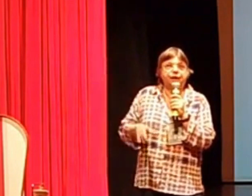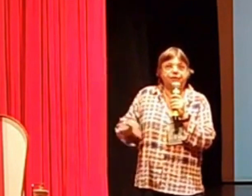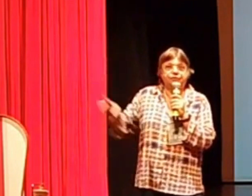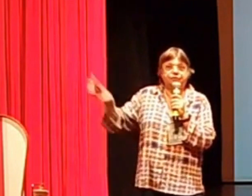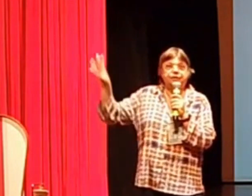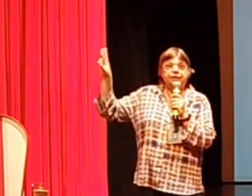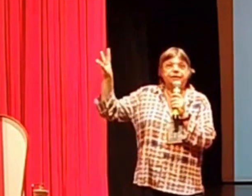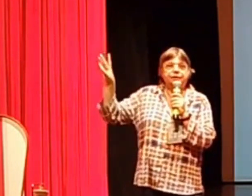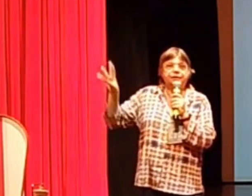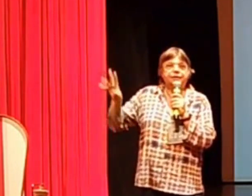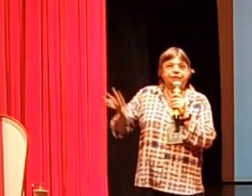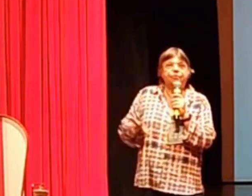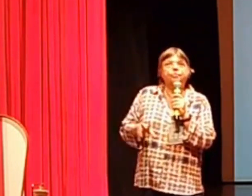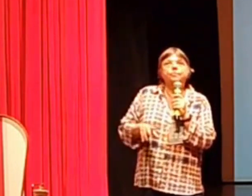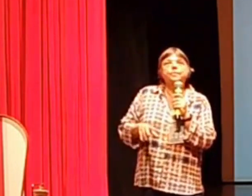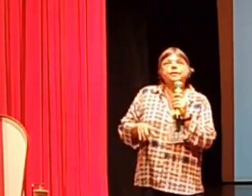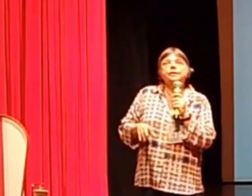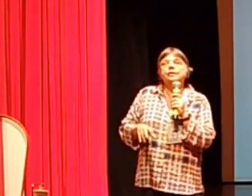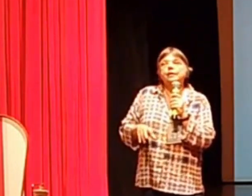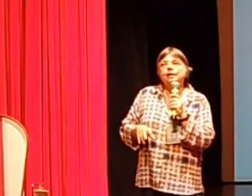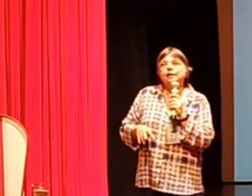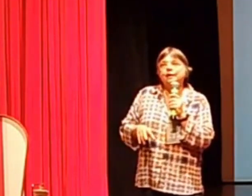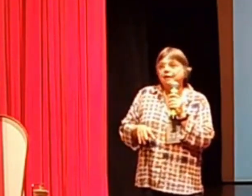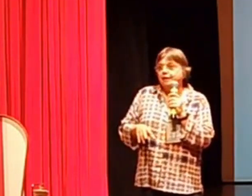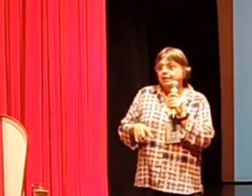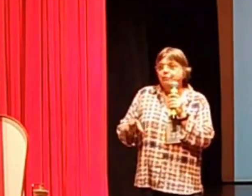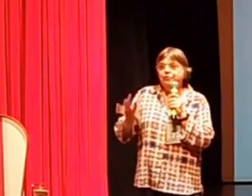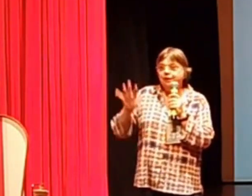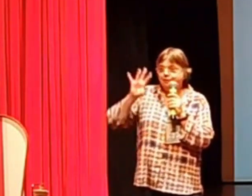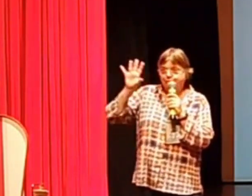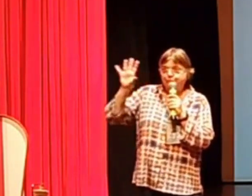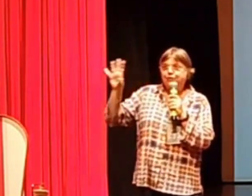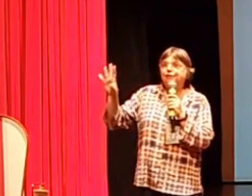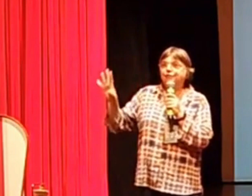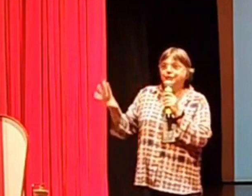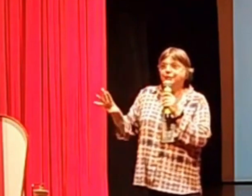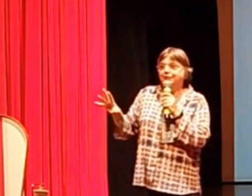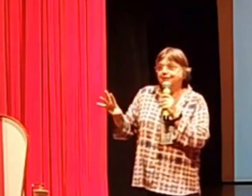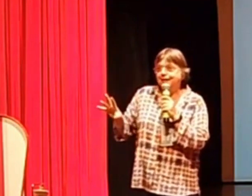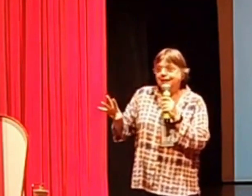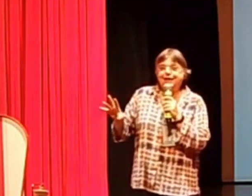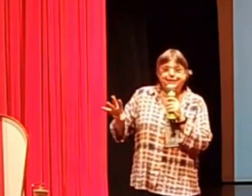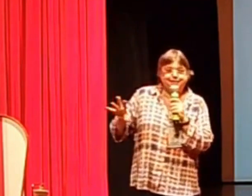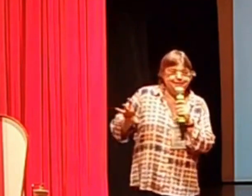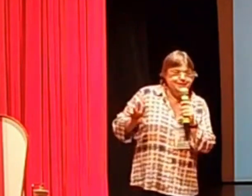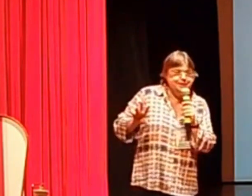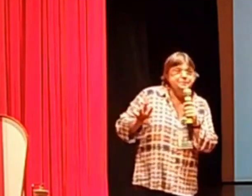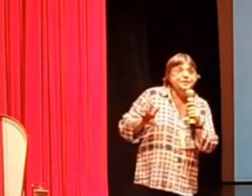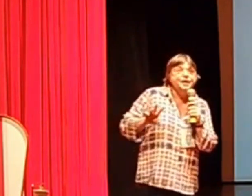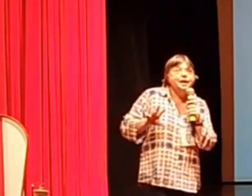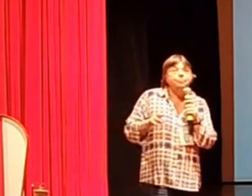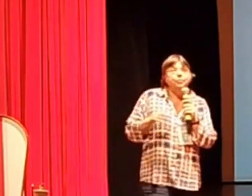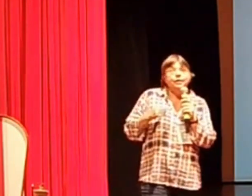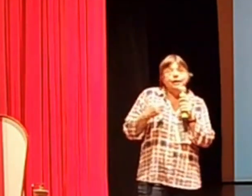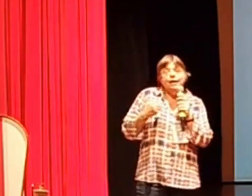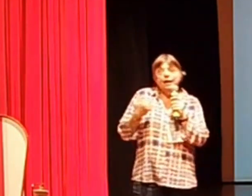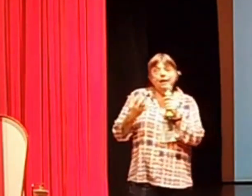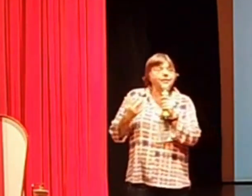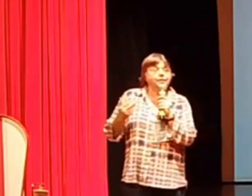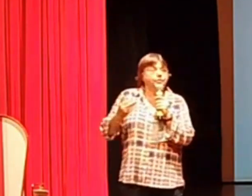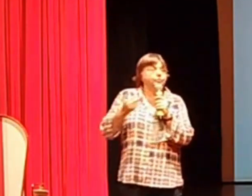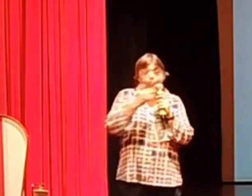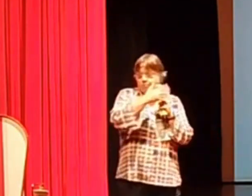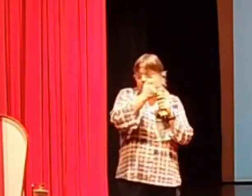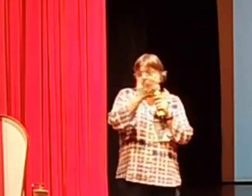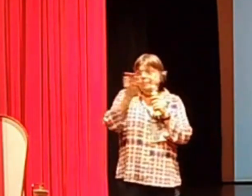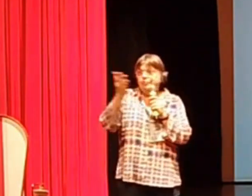de frases que eu um dia ainda vou escrever todas elas, né? Porque